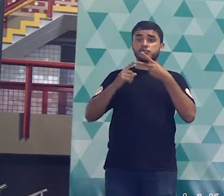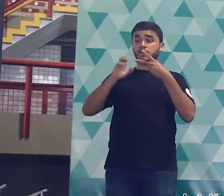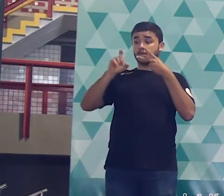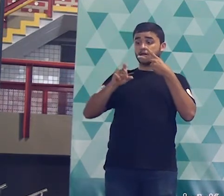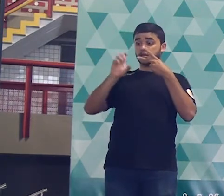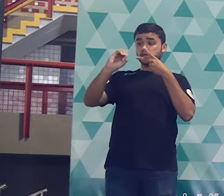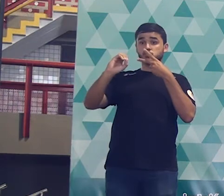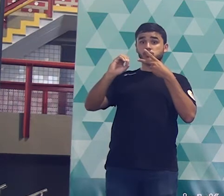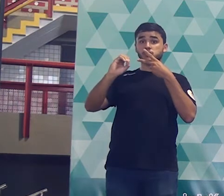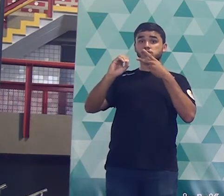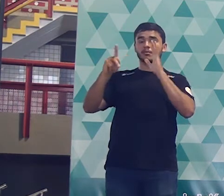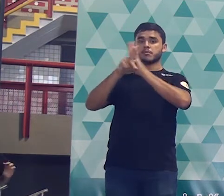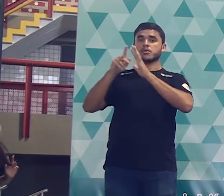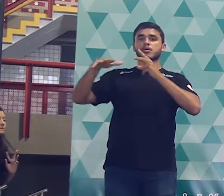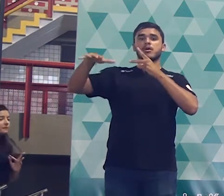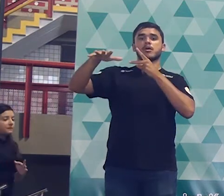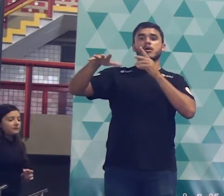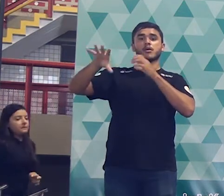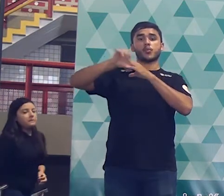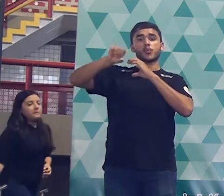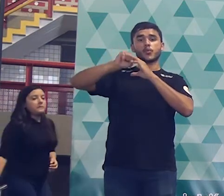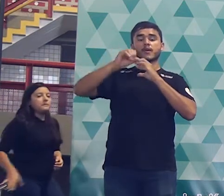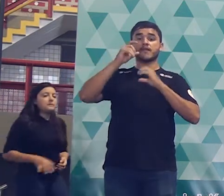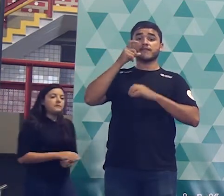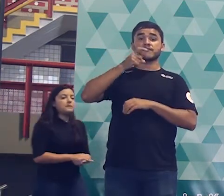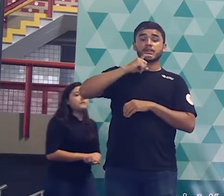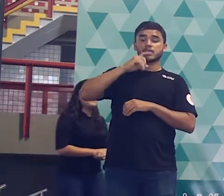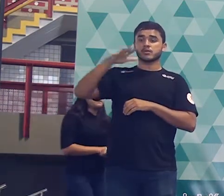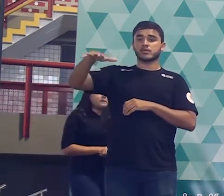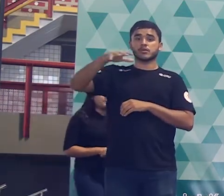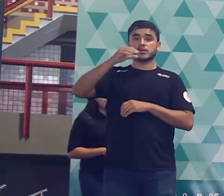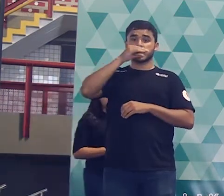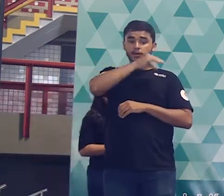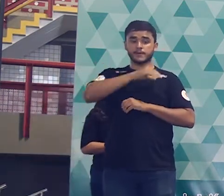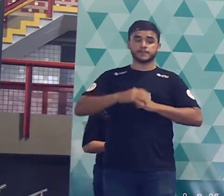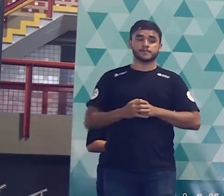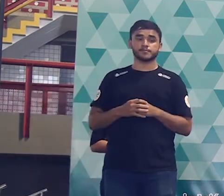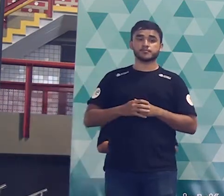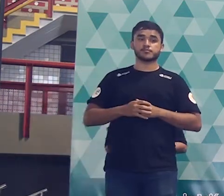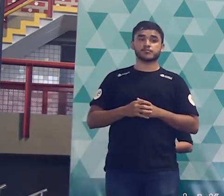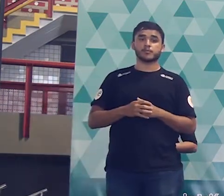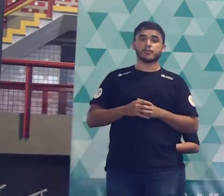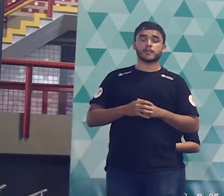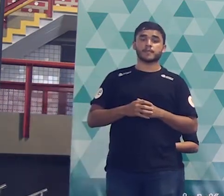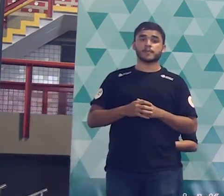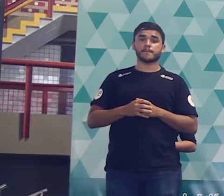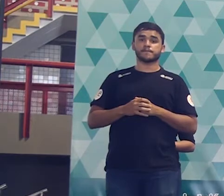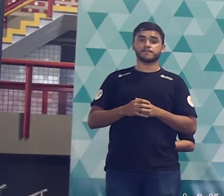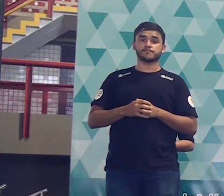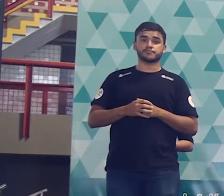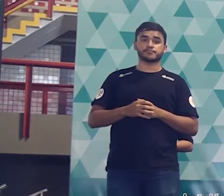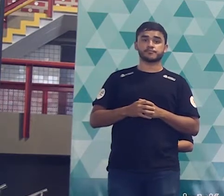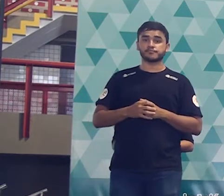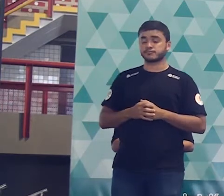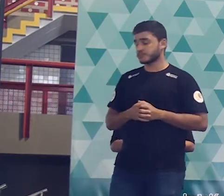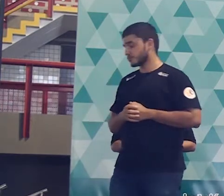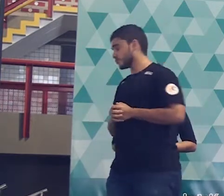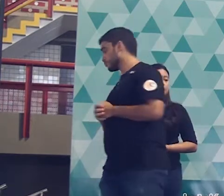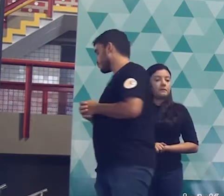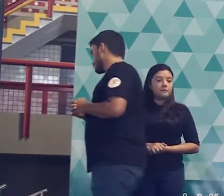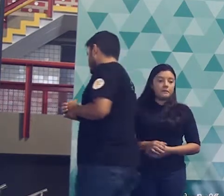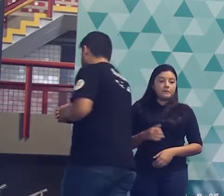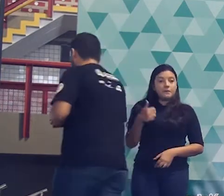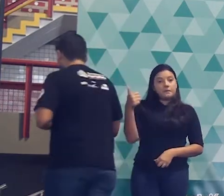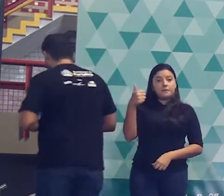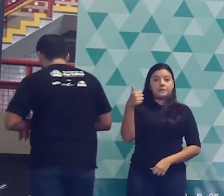em questões? É cobrado mais ou menos assim, ó. Só para a gente dar uma pausazinha aqui no conteúdo e começar uma questão. Primeira, deixa